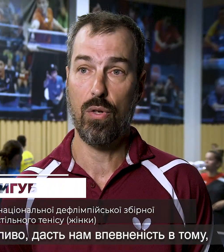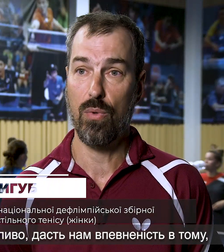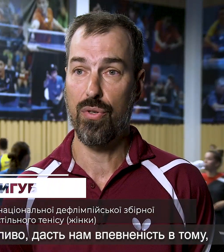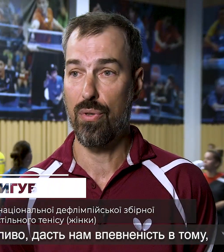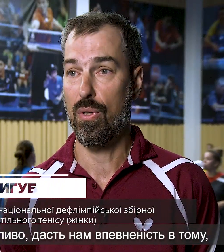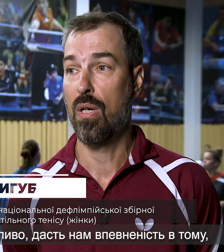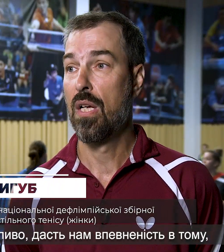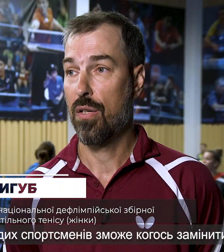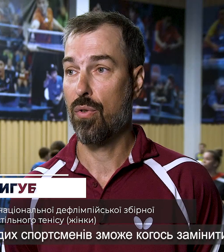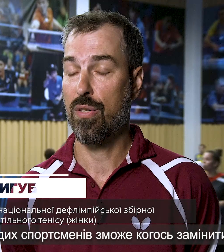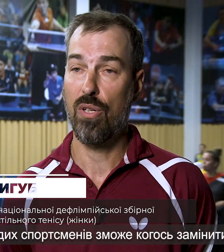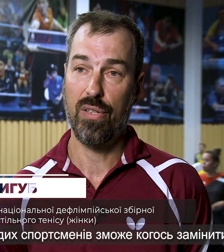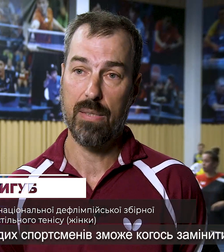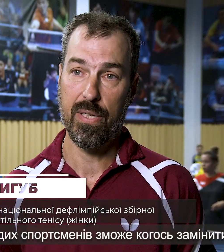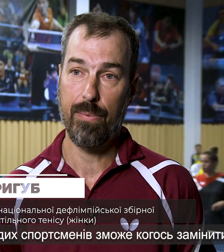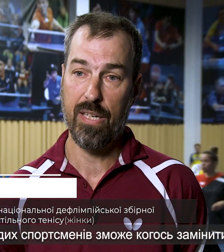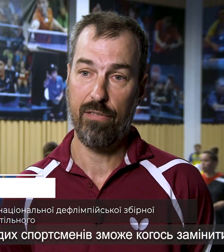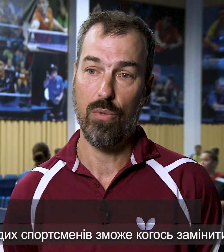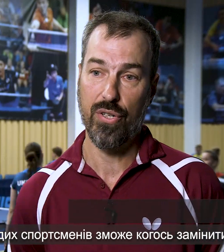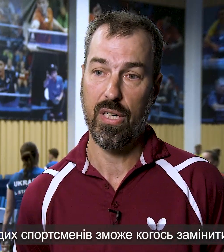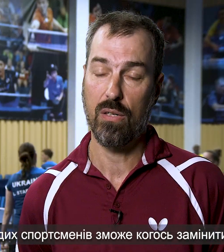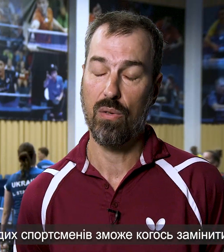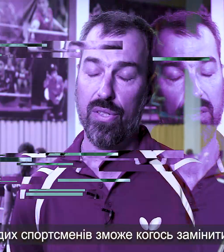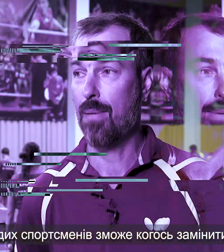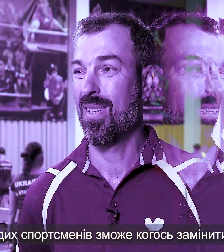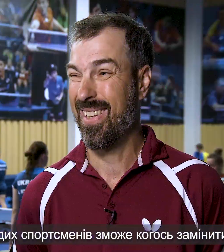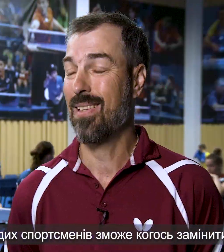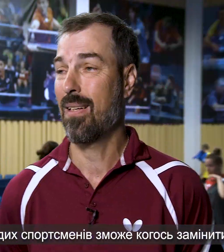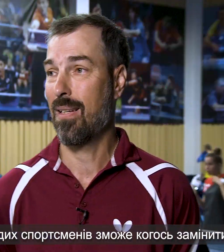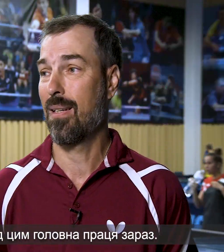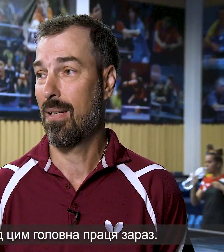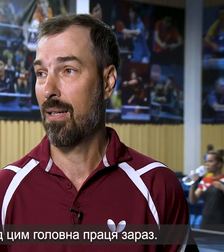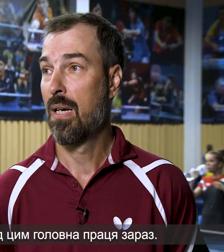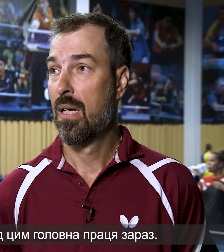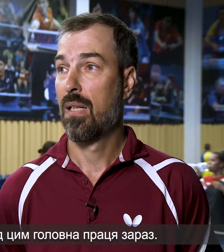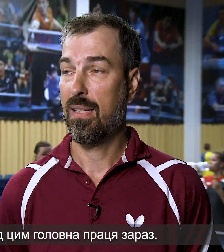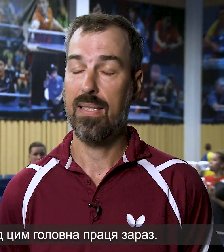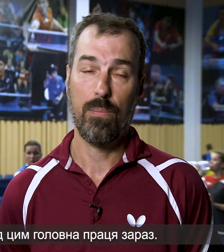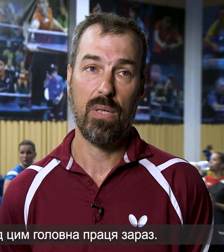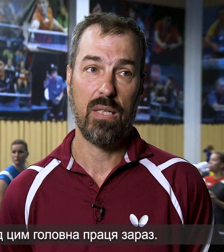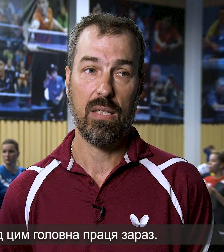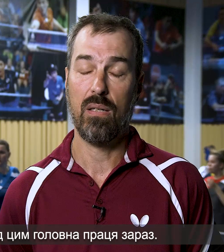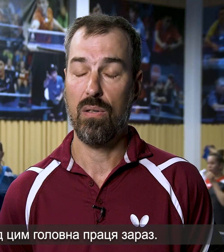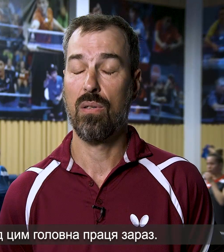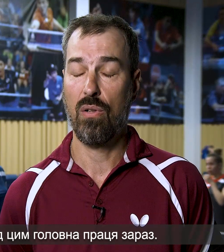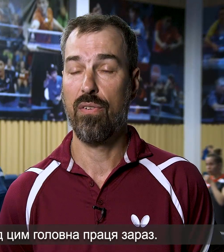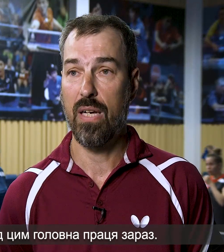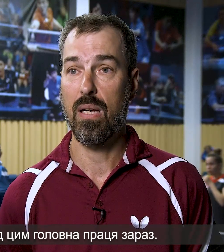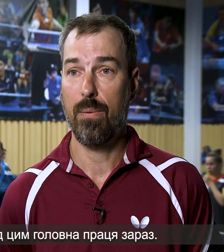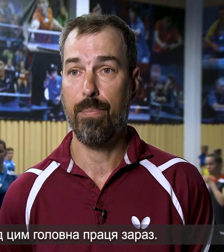тому, що хтось з молодих спортсменів може когось замінити і над цим головна